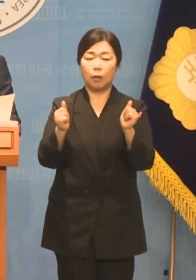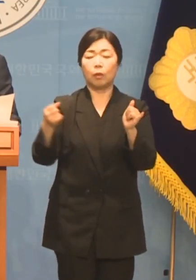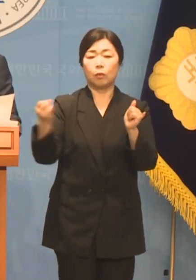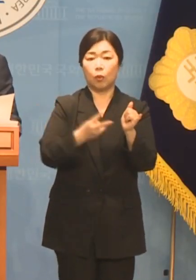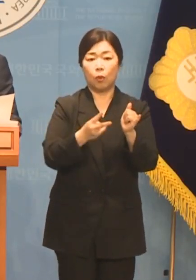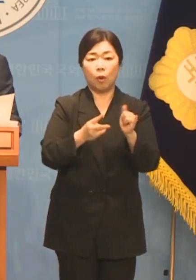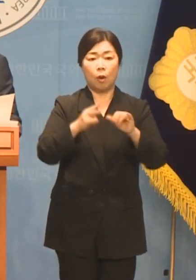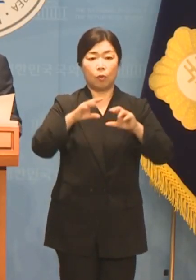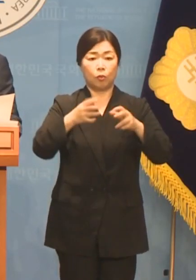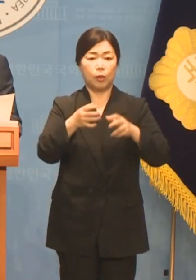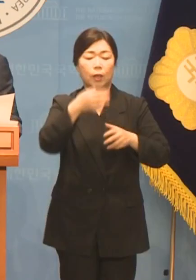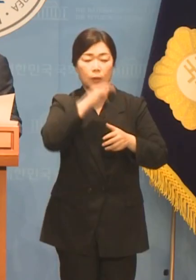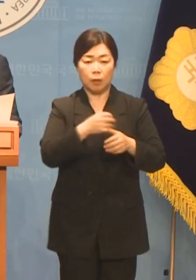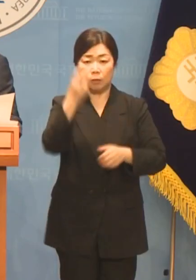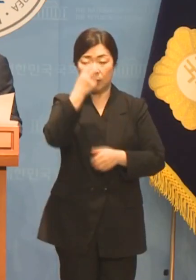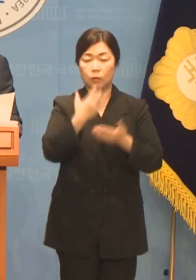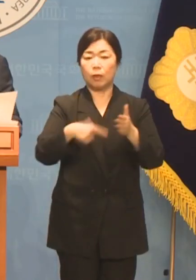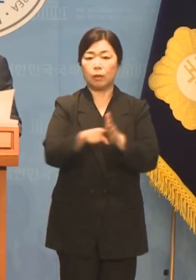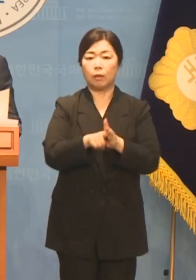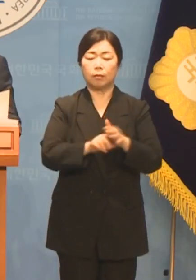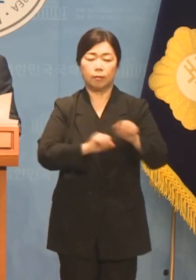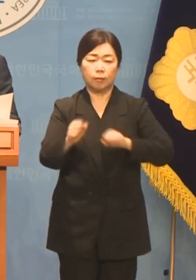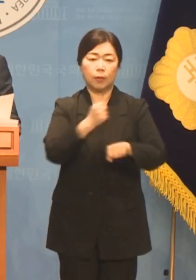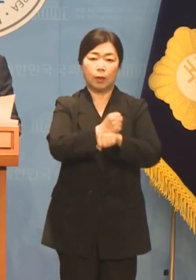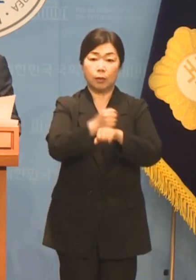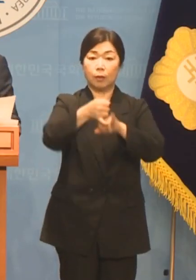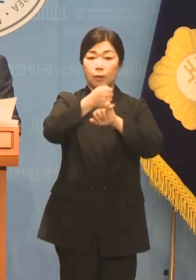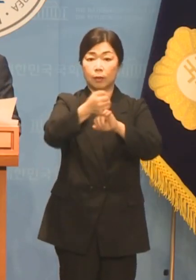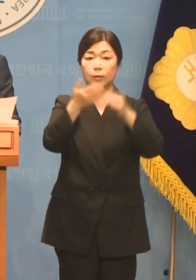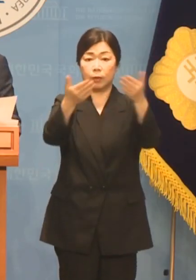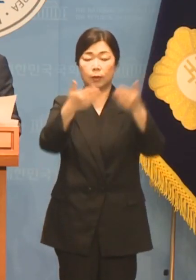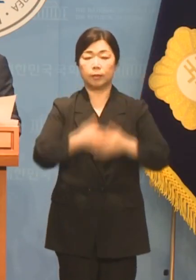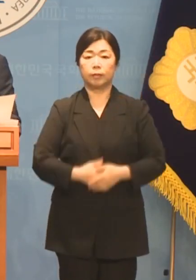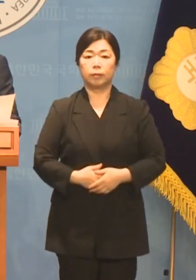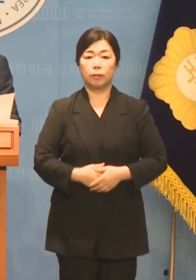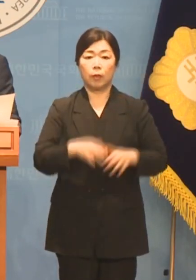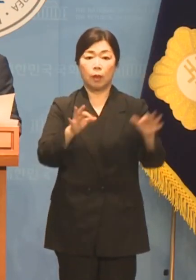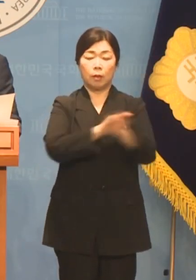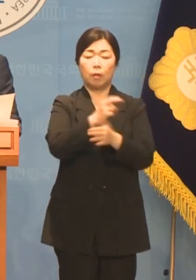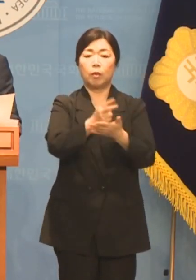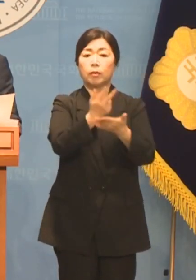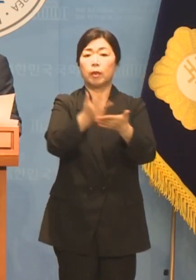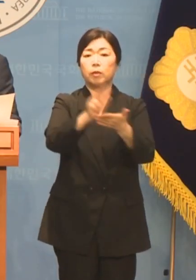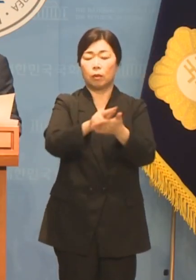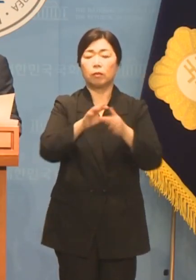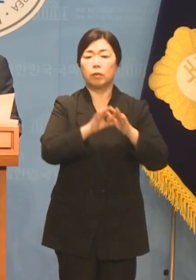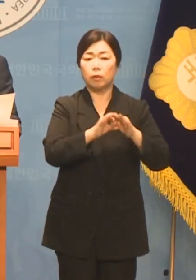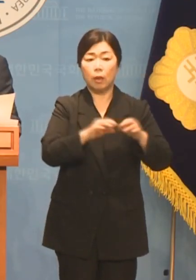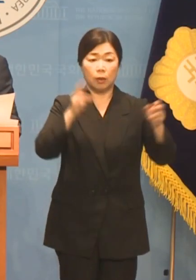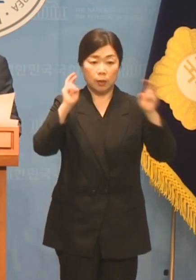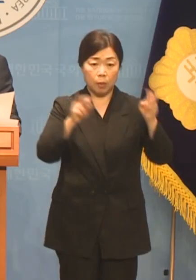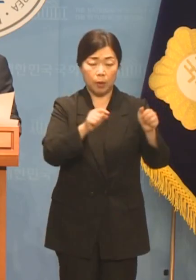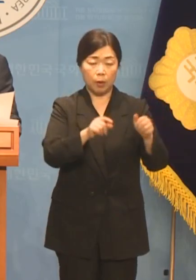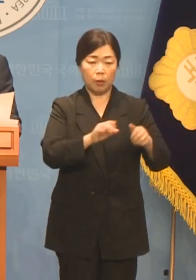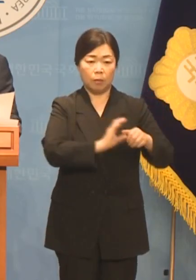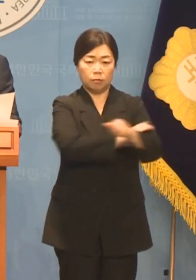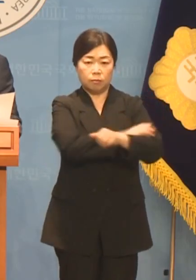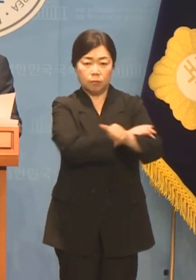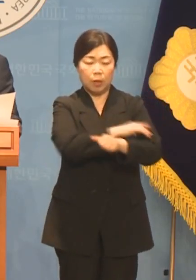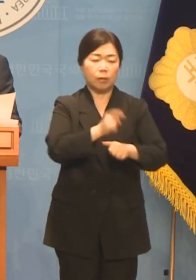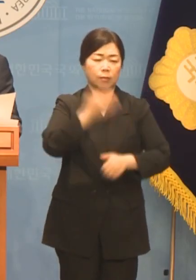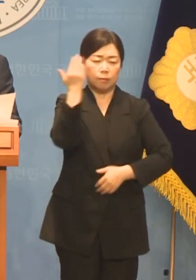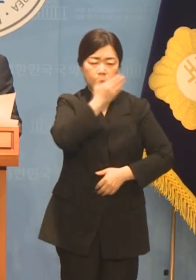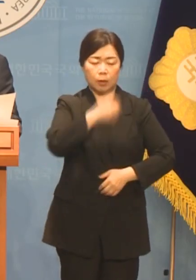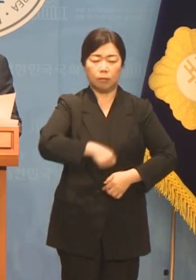개미투자자와 국민의 이익을 지키기 위해 전면적으로 나설 것을 약속드립니다. 상법 개정을 통해 기업의 지배구조를